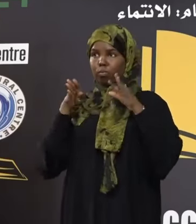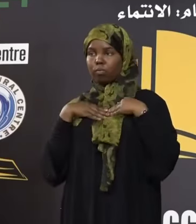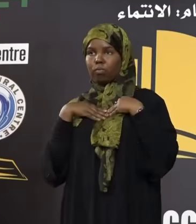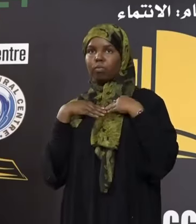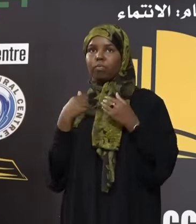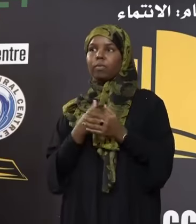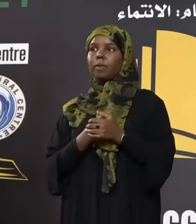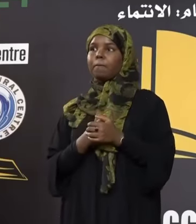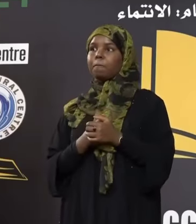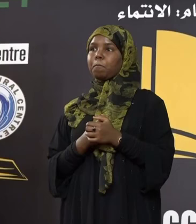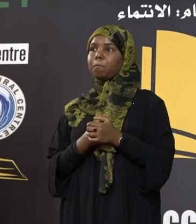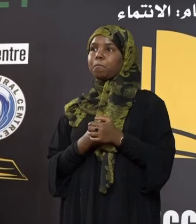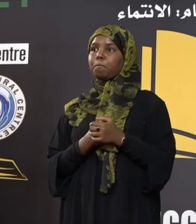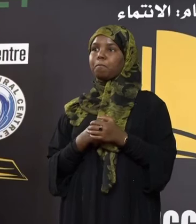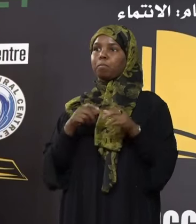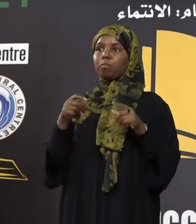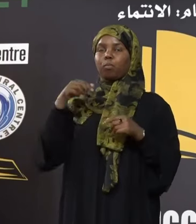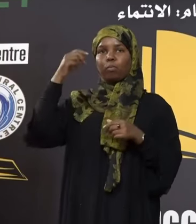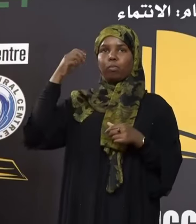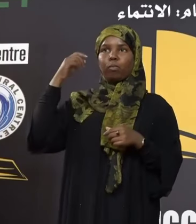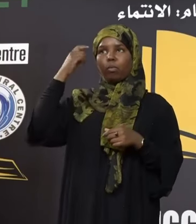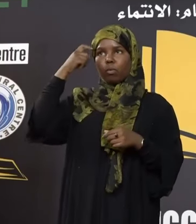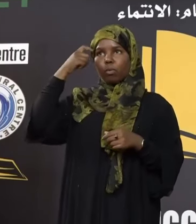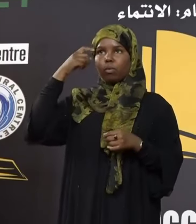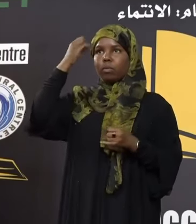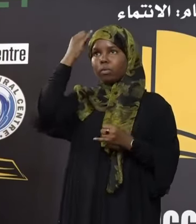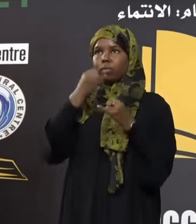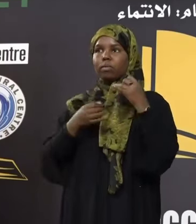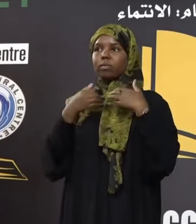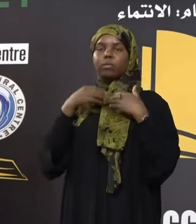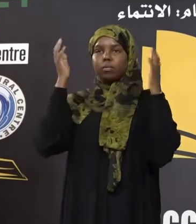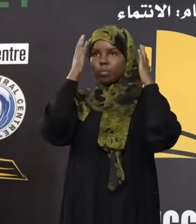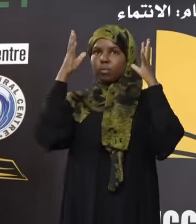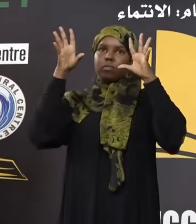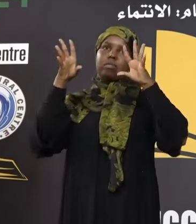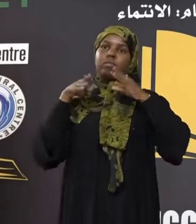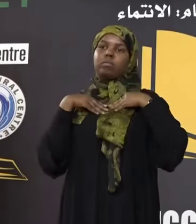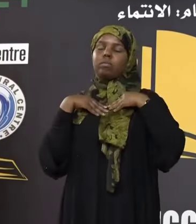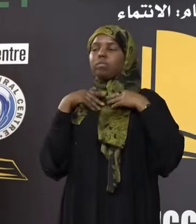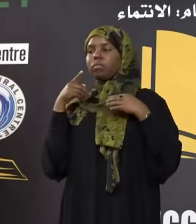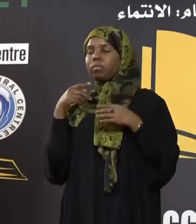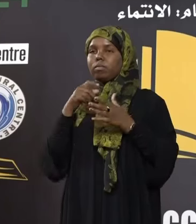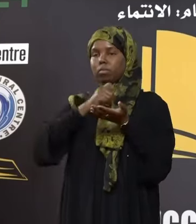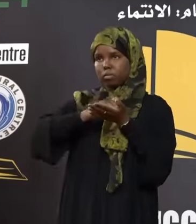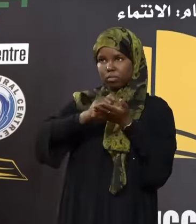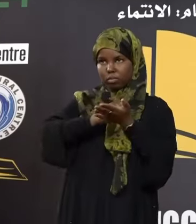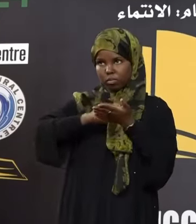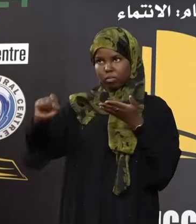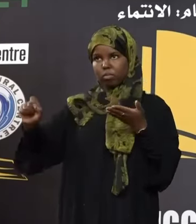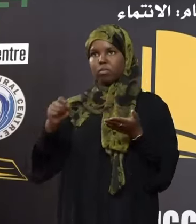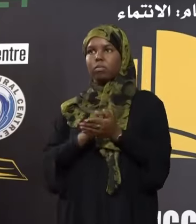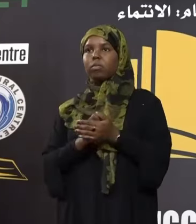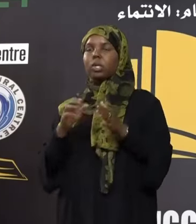أقولاني حقا أنك وأنا أنك ولا هين إنه مدحوينه أقولادتا إنه صحيحه